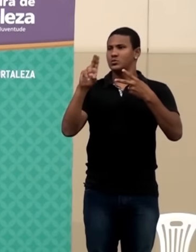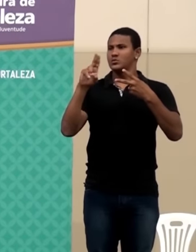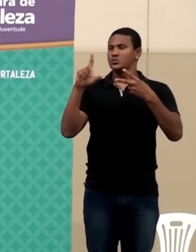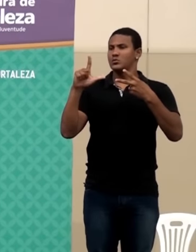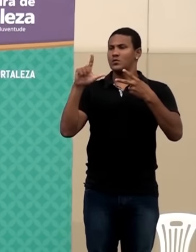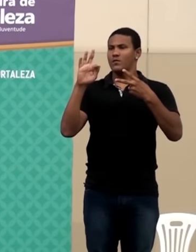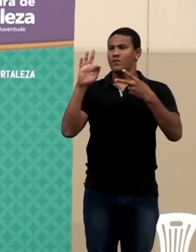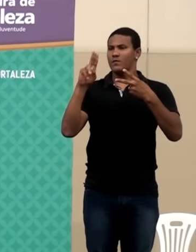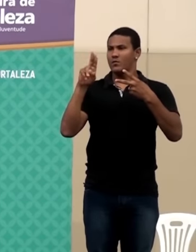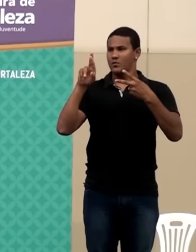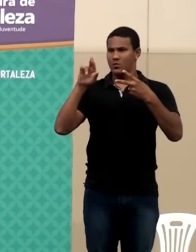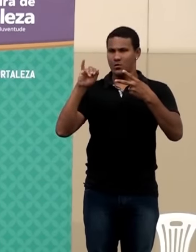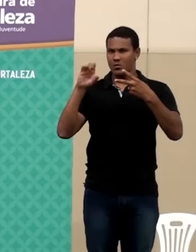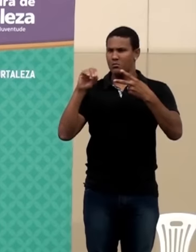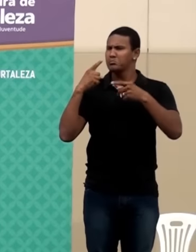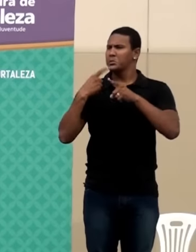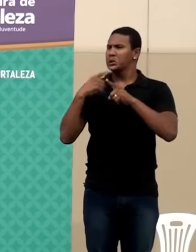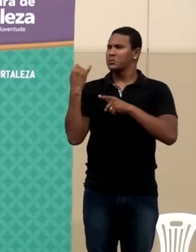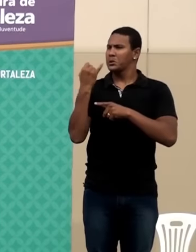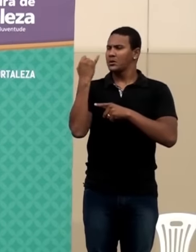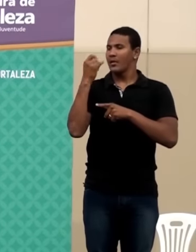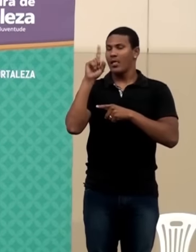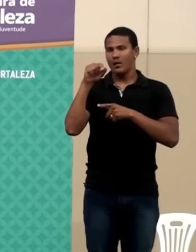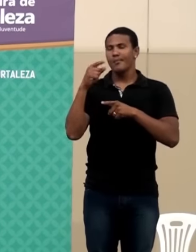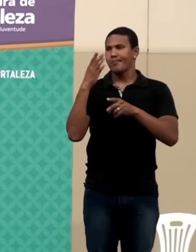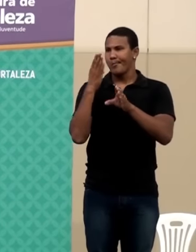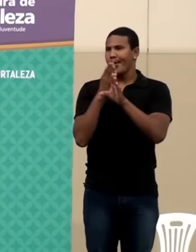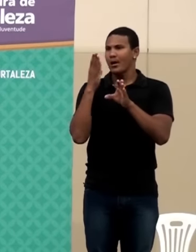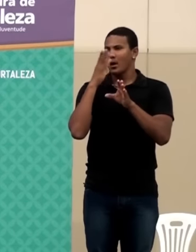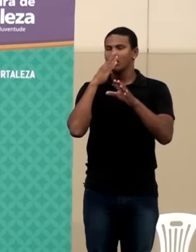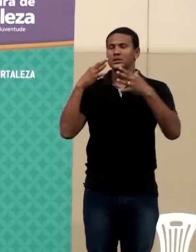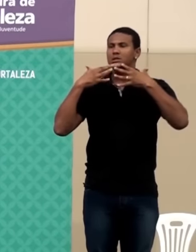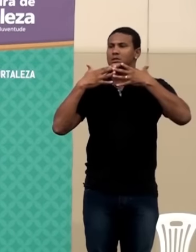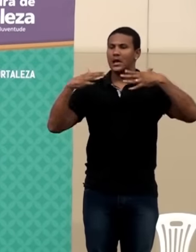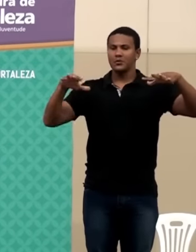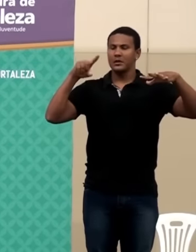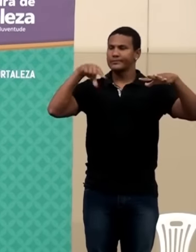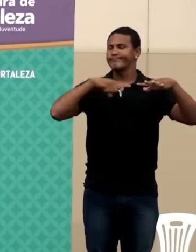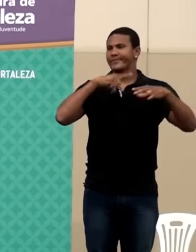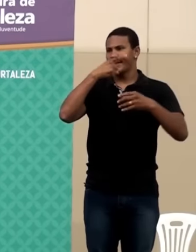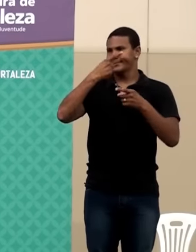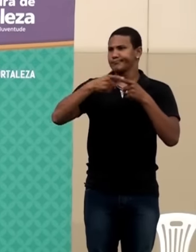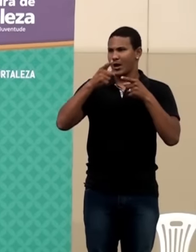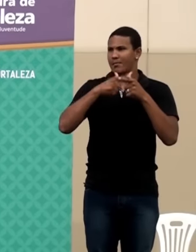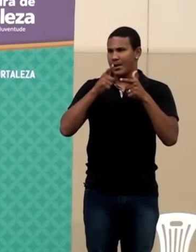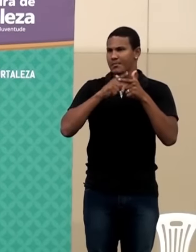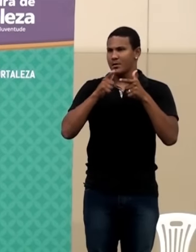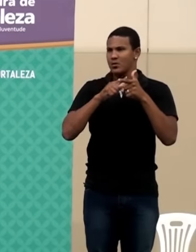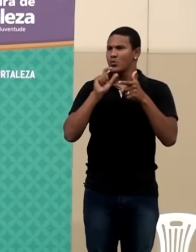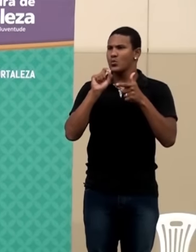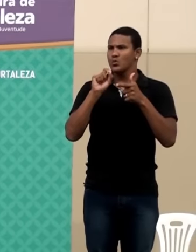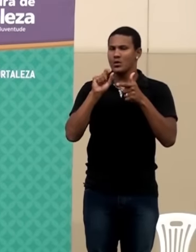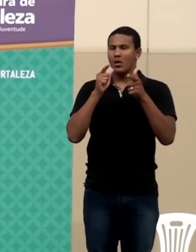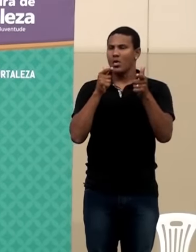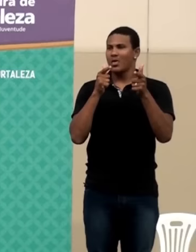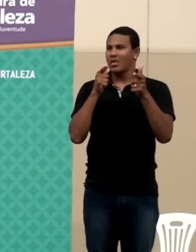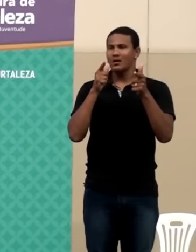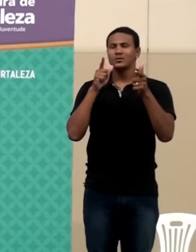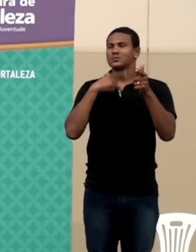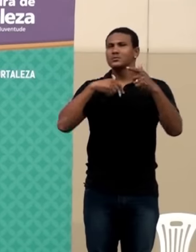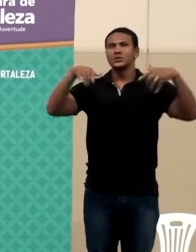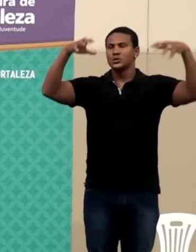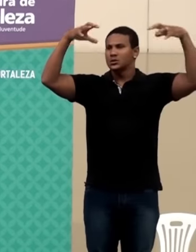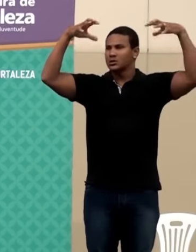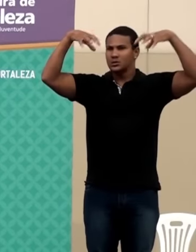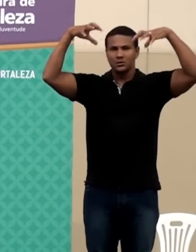ambiental, há um problema ambiental provocado por esses dois ácidos, que é a chamada ou conhecida chuva